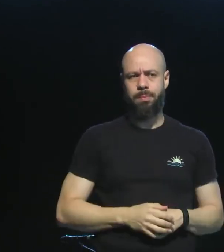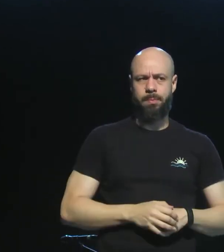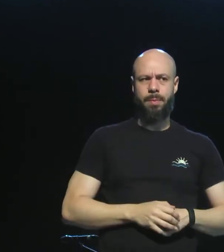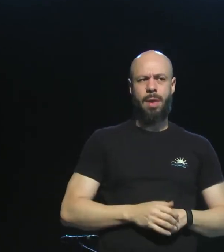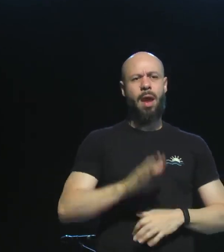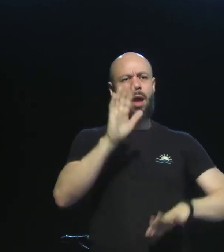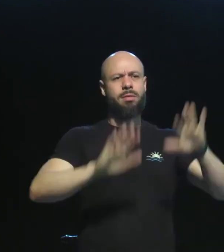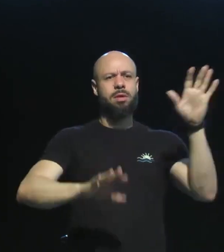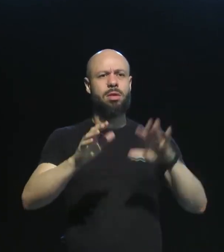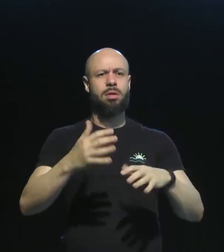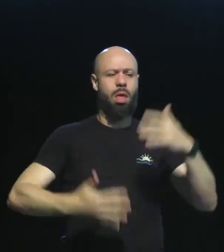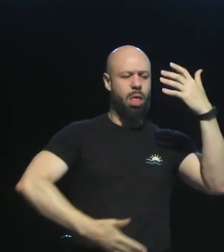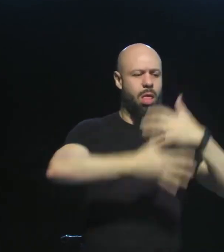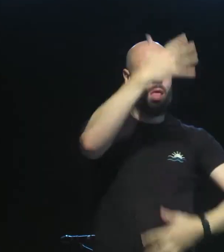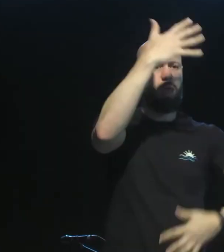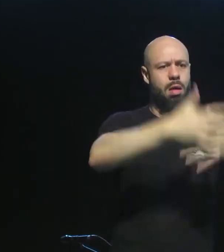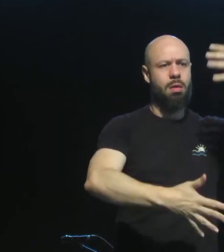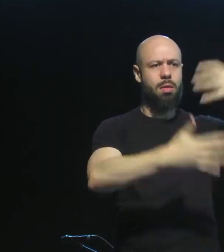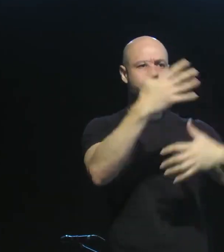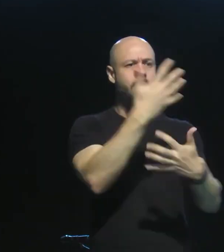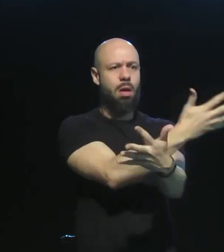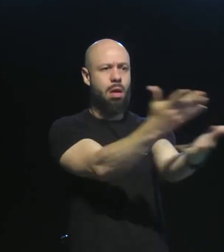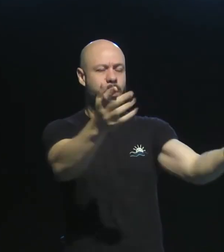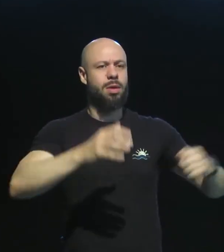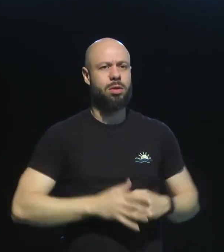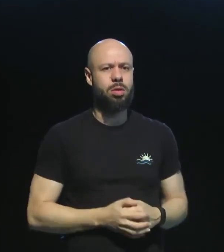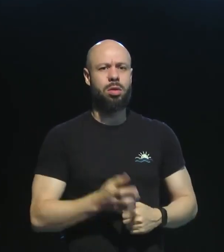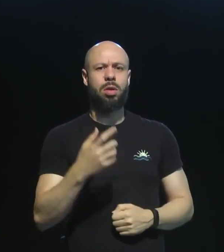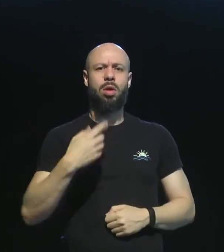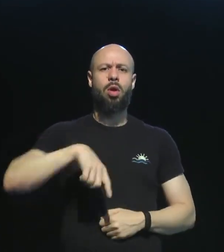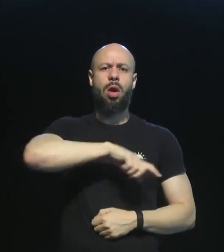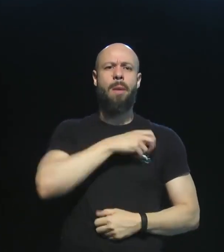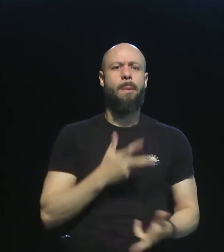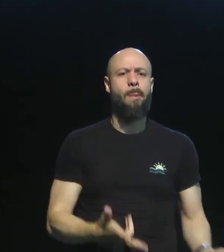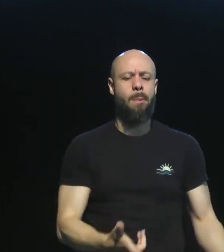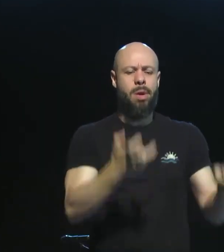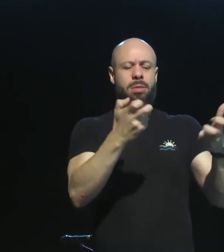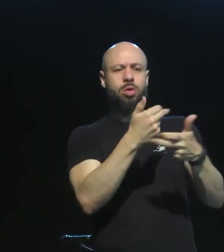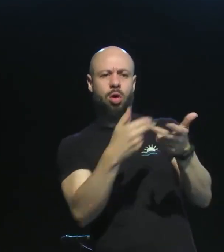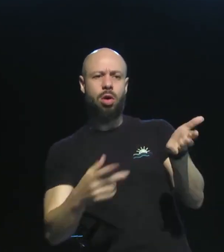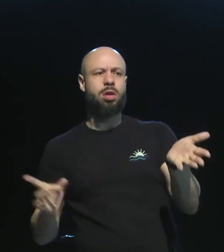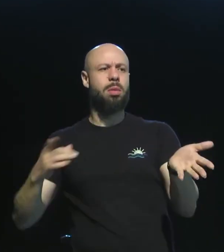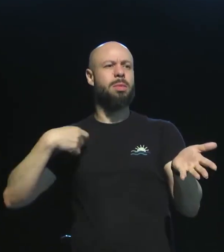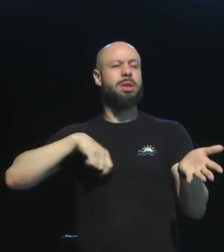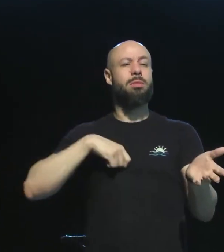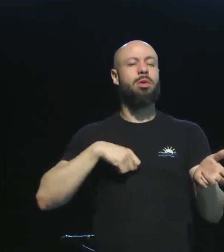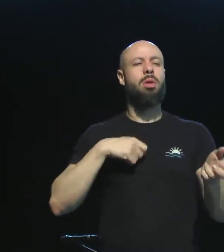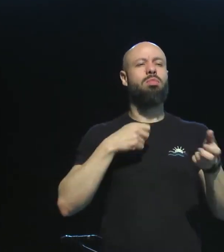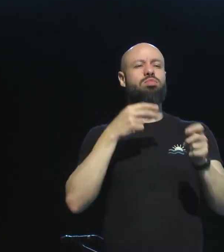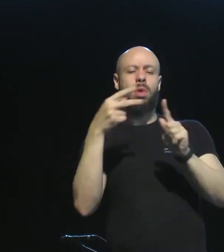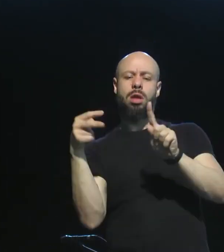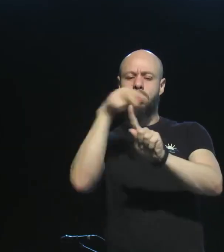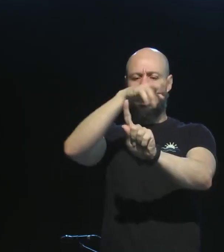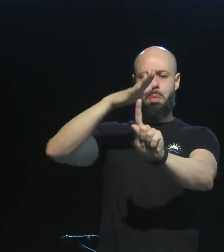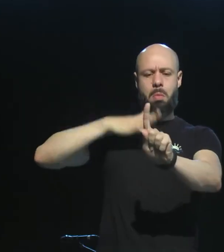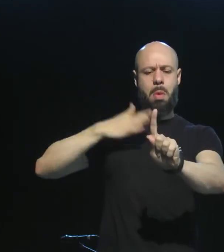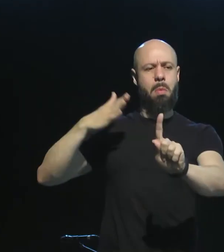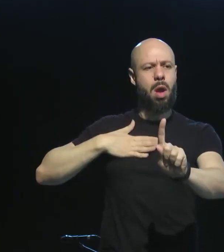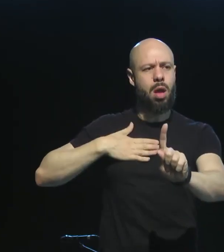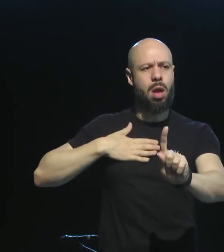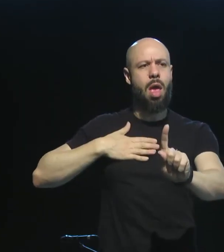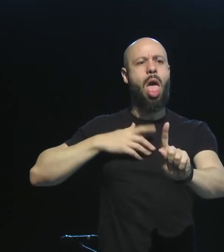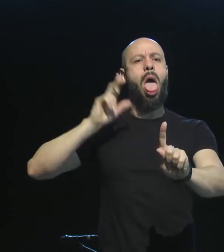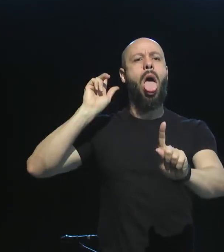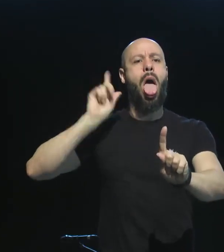Confundirmos como nós entendemos e percebemos as coisas, a nossa perspectiva com a verdade. Porque,